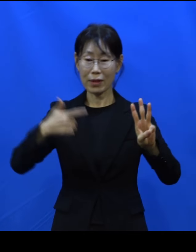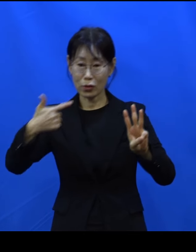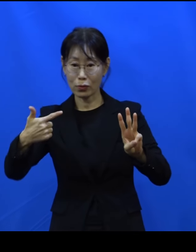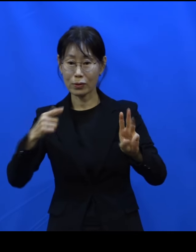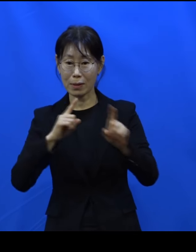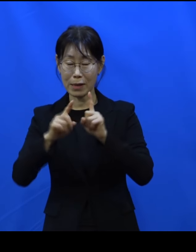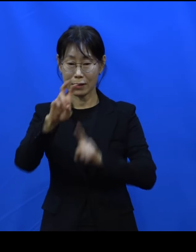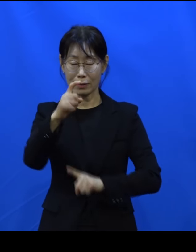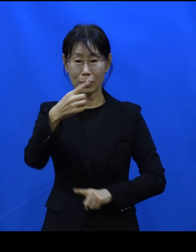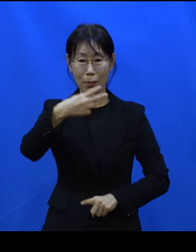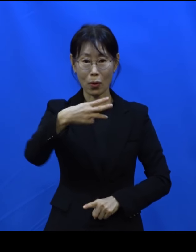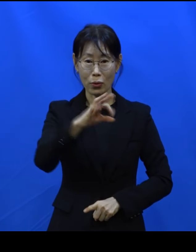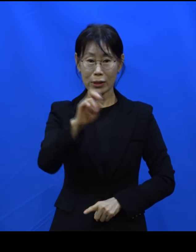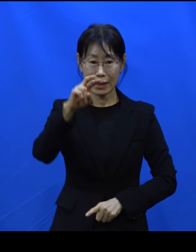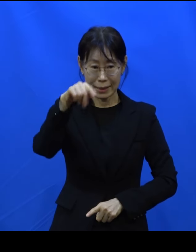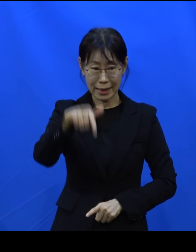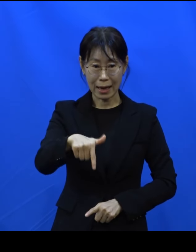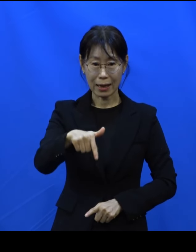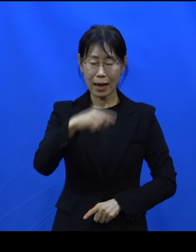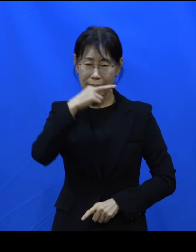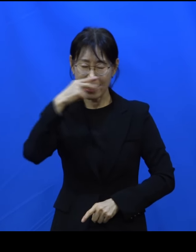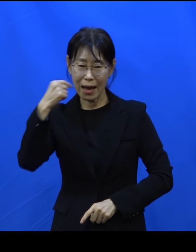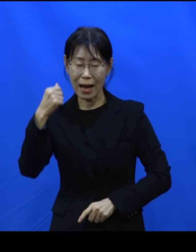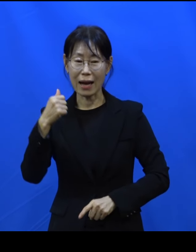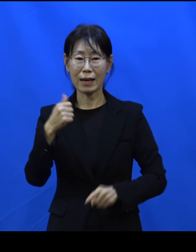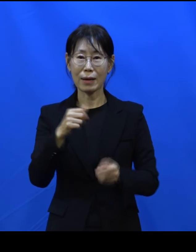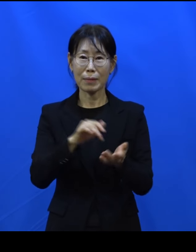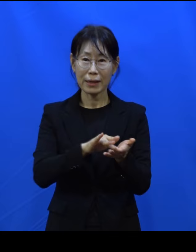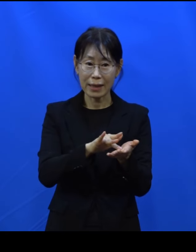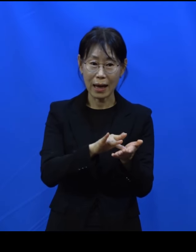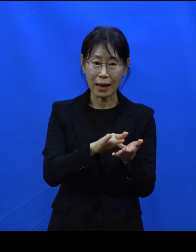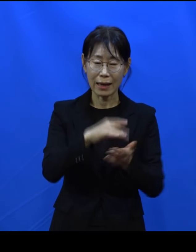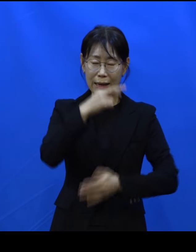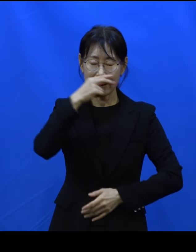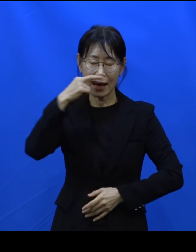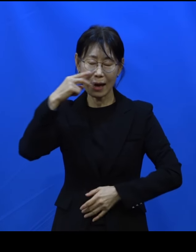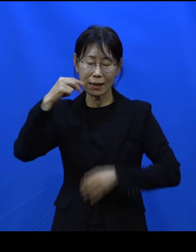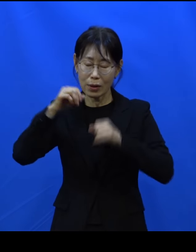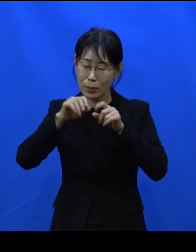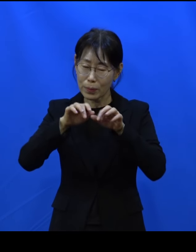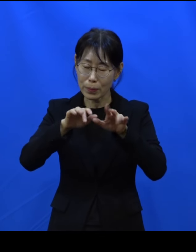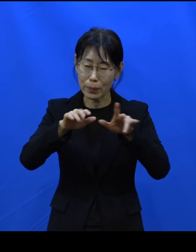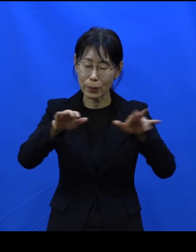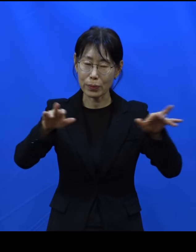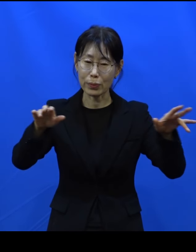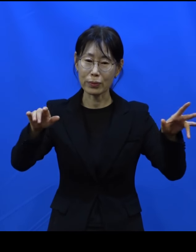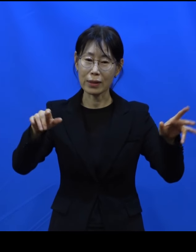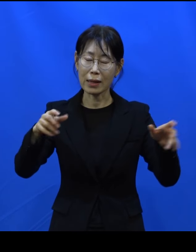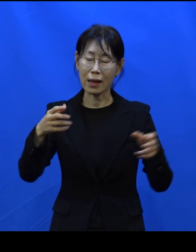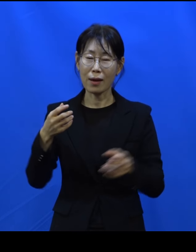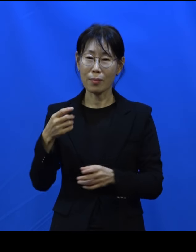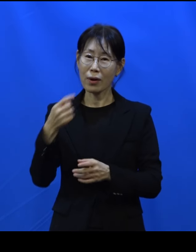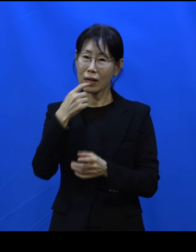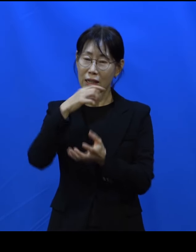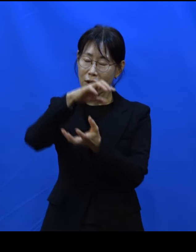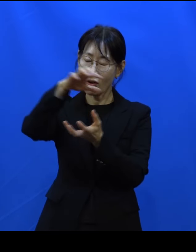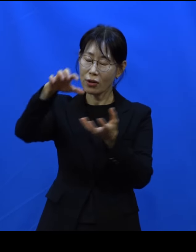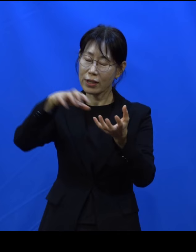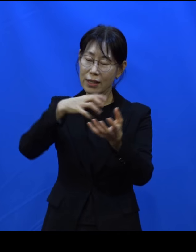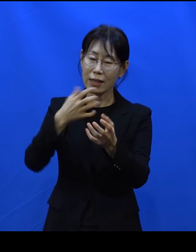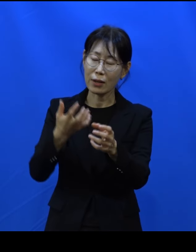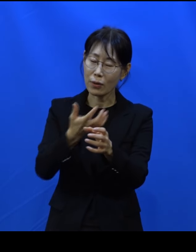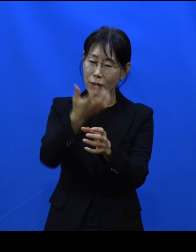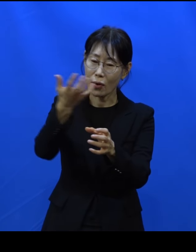모략과 유향과 상인의 여러 가지 향품으로 향내 풍기며 연기 기둥처럼